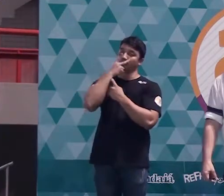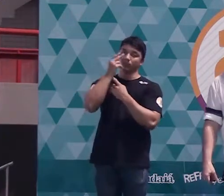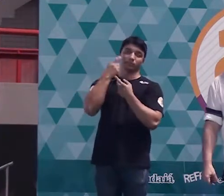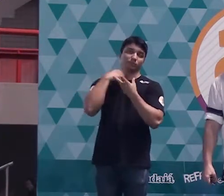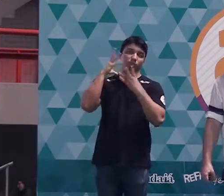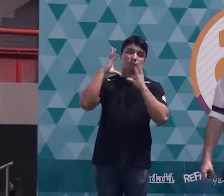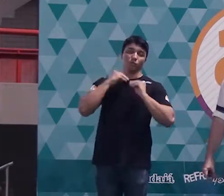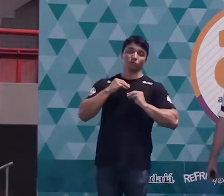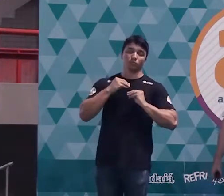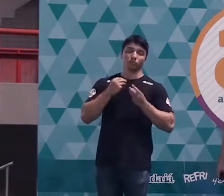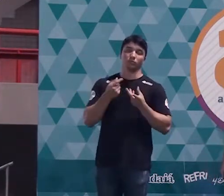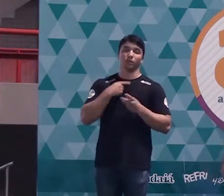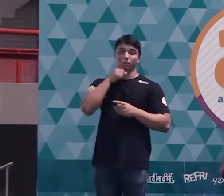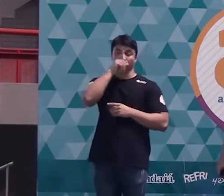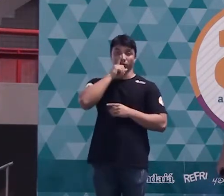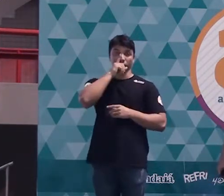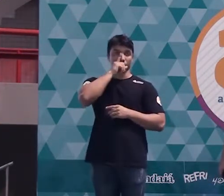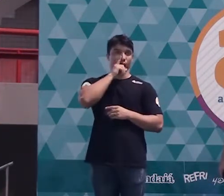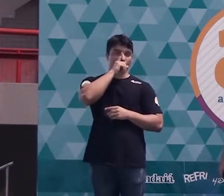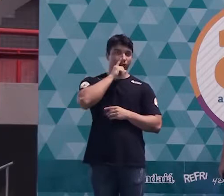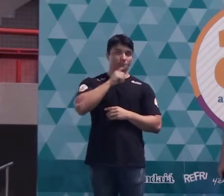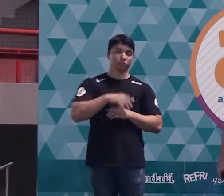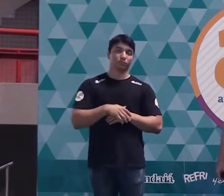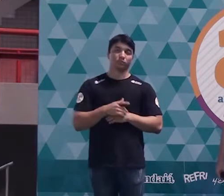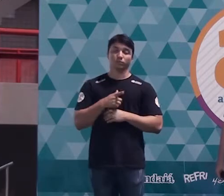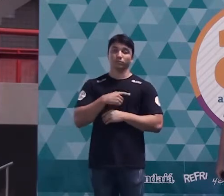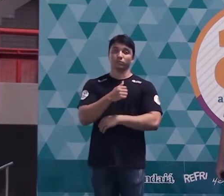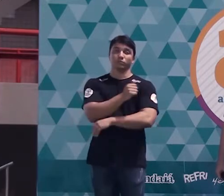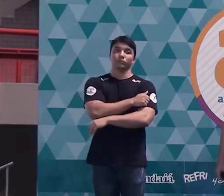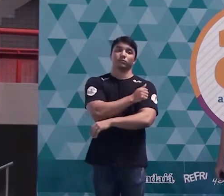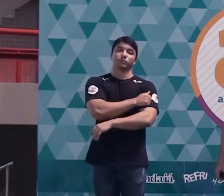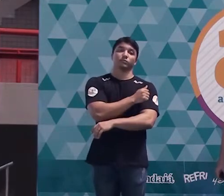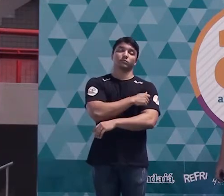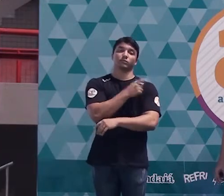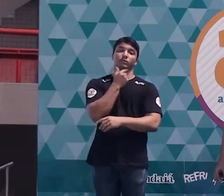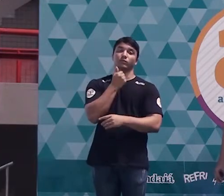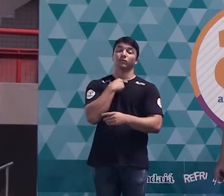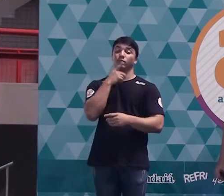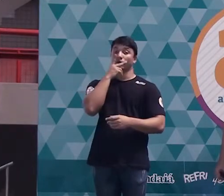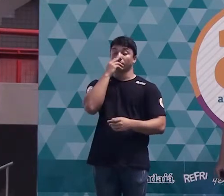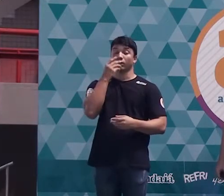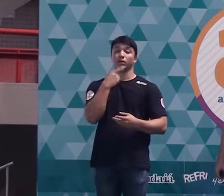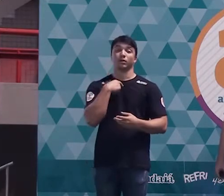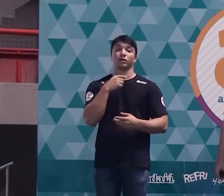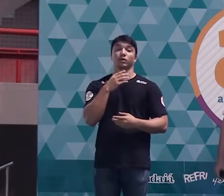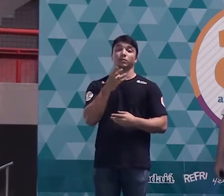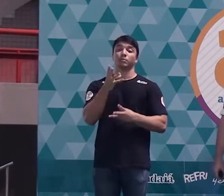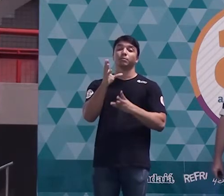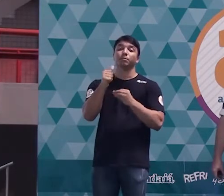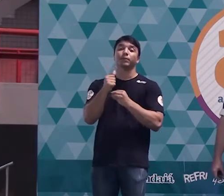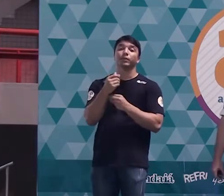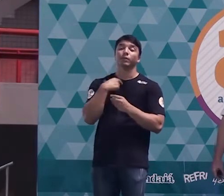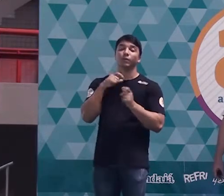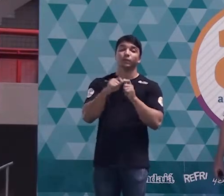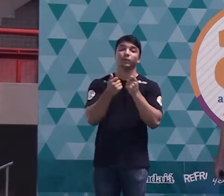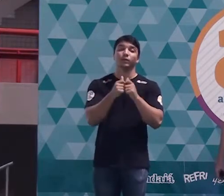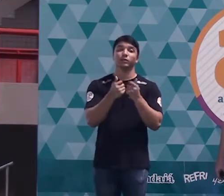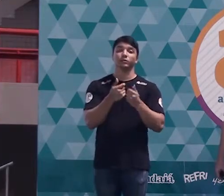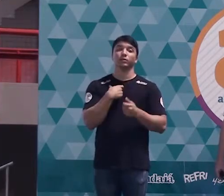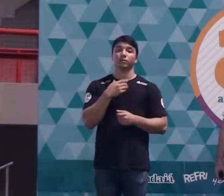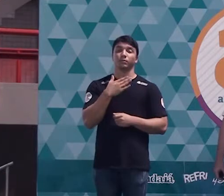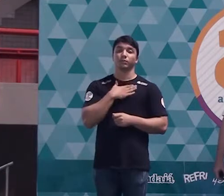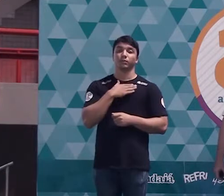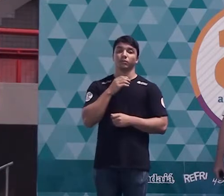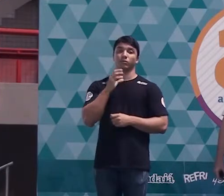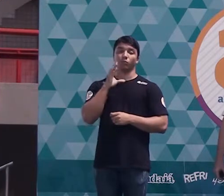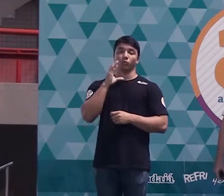você. Isso é perigoso, viu? Tem um aluno comendo um biscoito, aí o outro diz assim, ó, me dá um pedacinho para mim